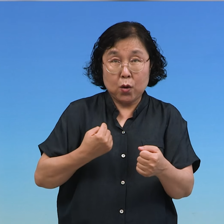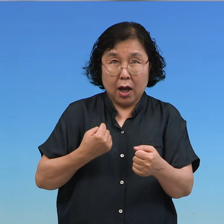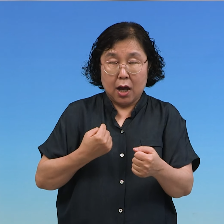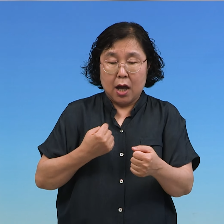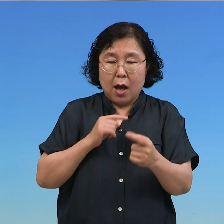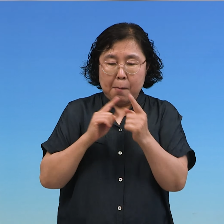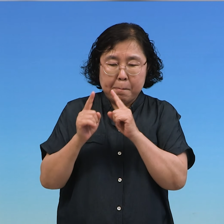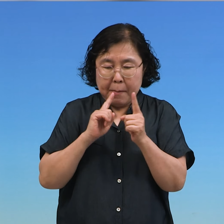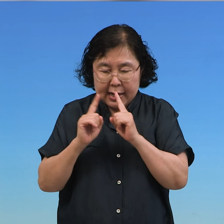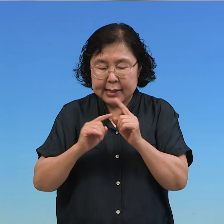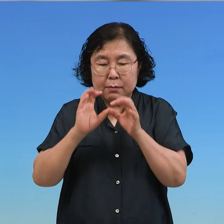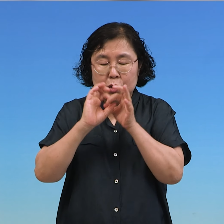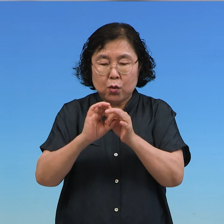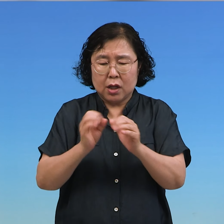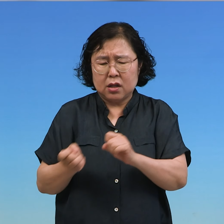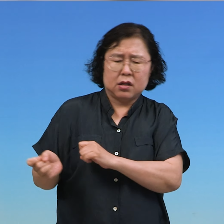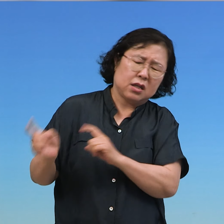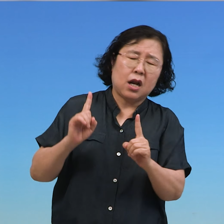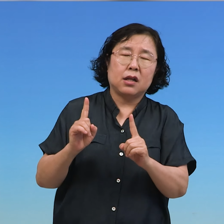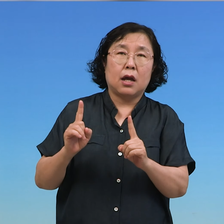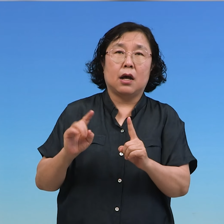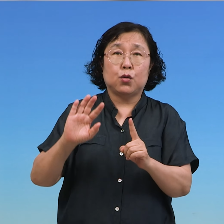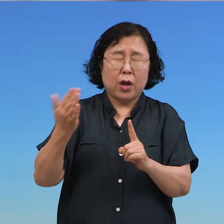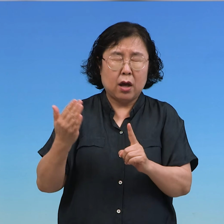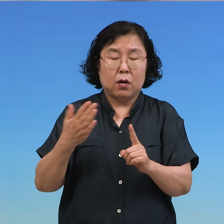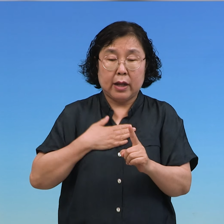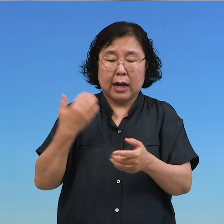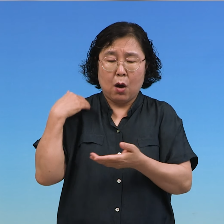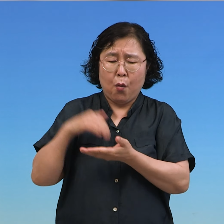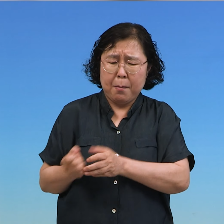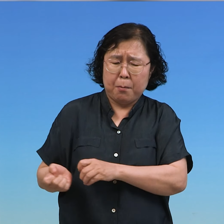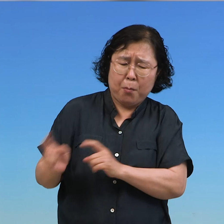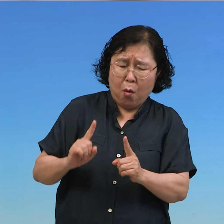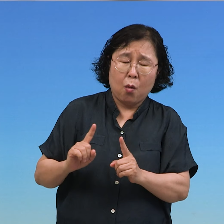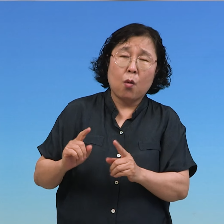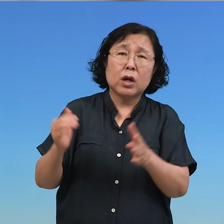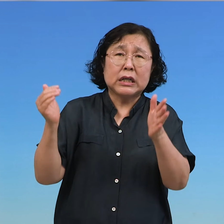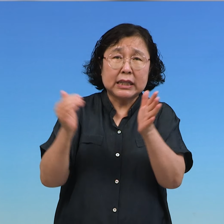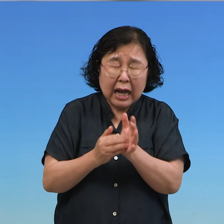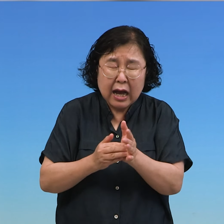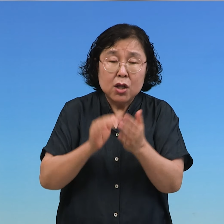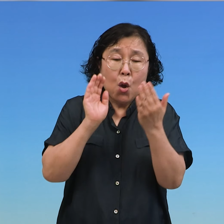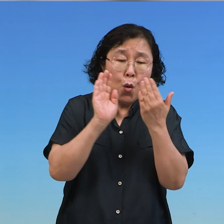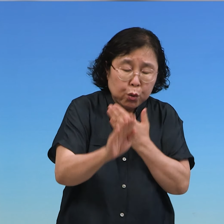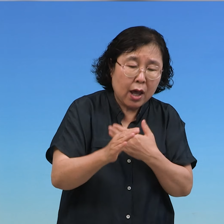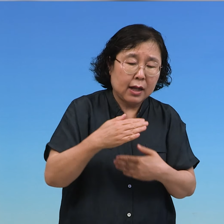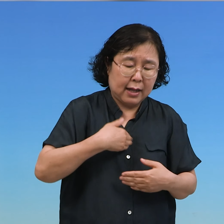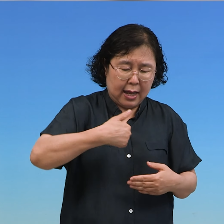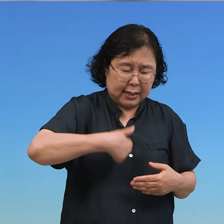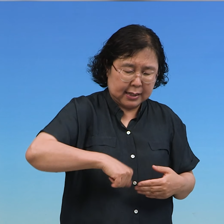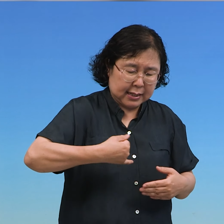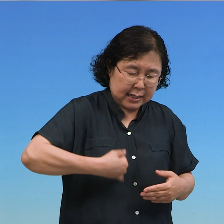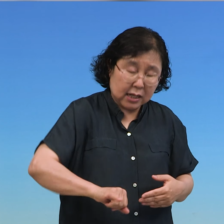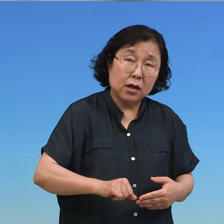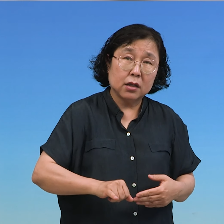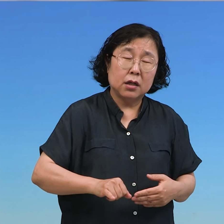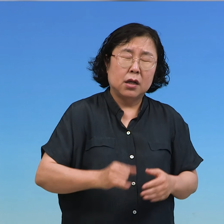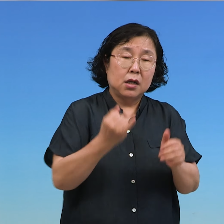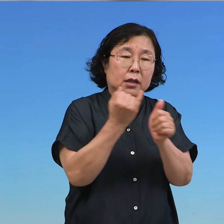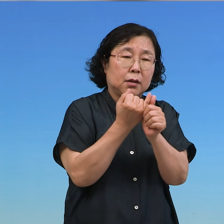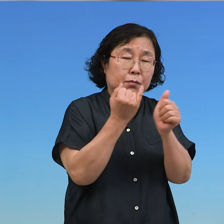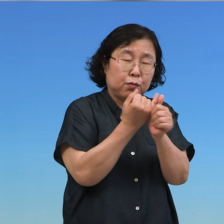살아나셔야 돼요 여러분 회복되셔야 합니다 여러분이 회복되어야 여러분 자녀들을 성길 수 있고 도울 수